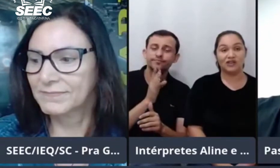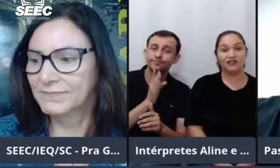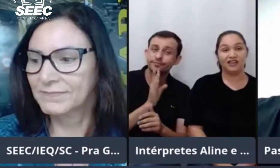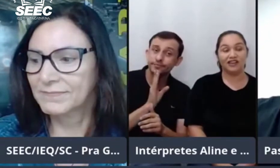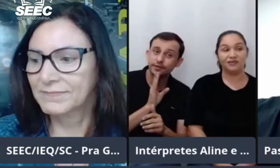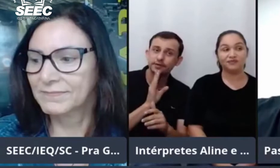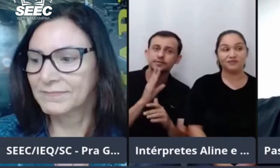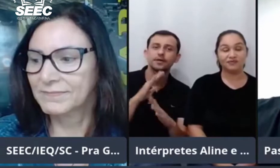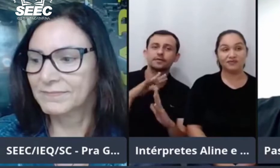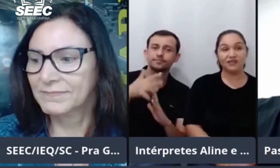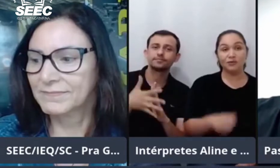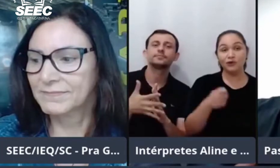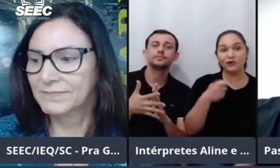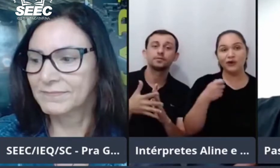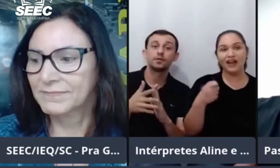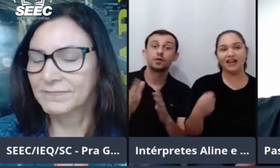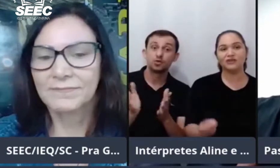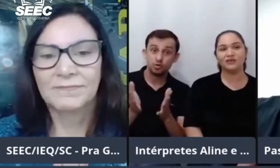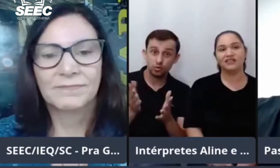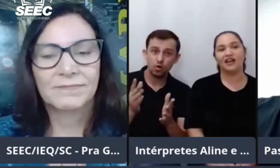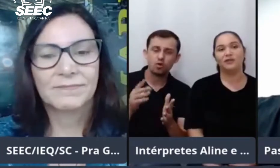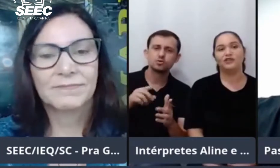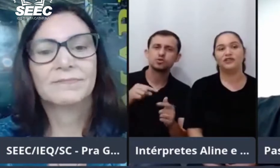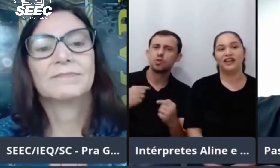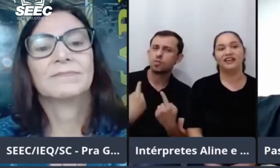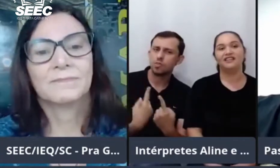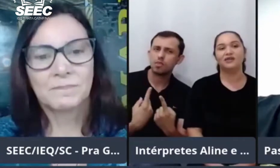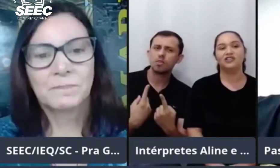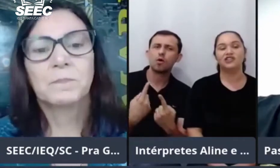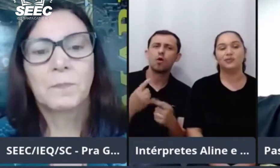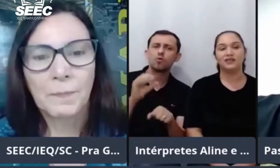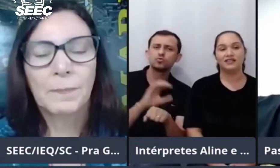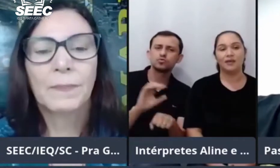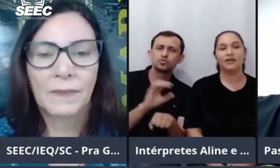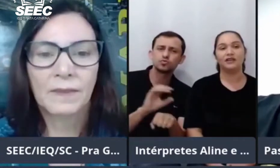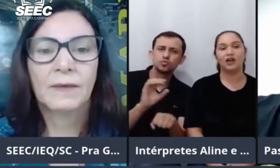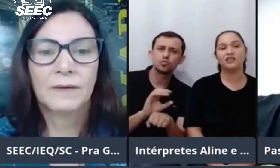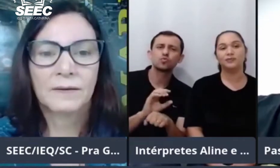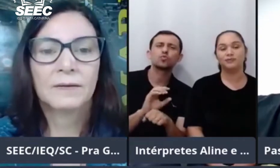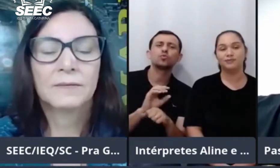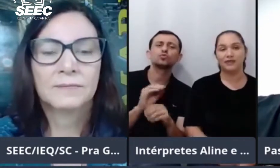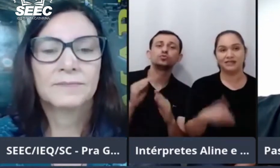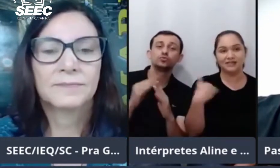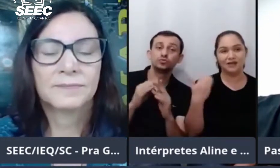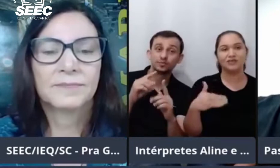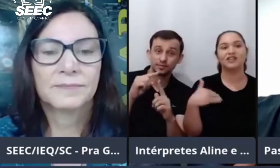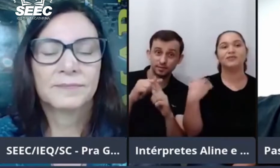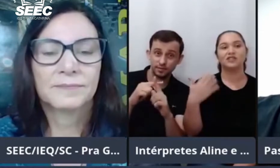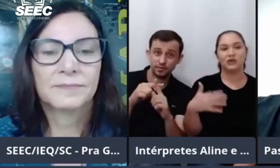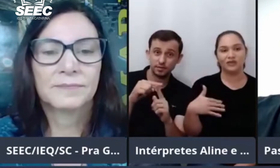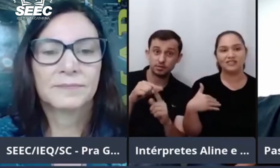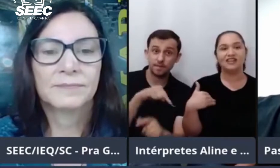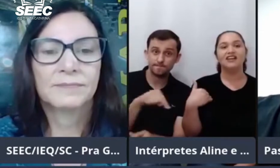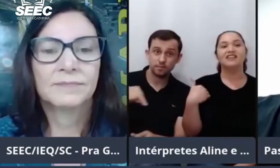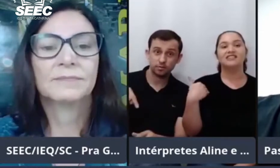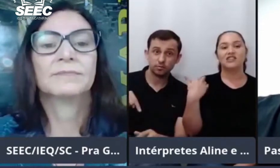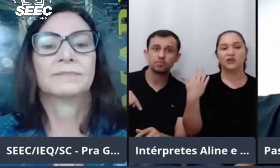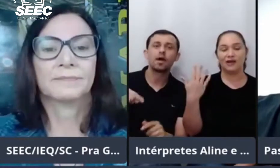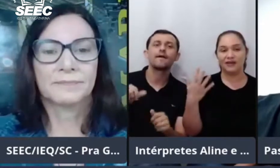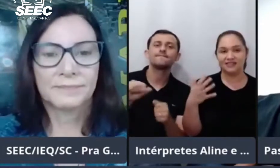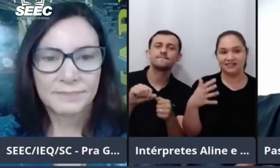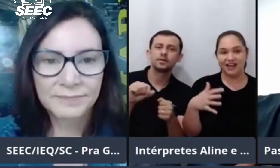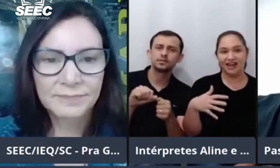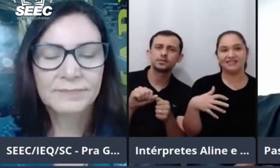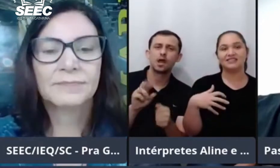vezes o surdo ele fica muito colado no intérprete, né? Então a gente percebe que nós precisamos ter pessoas que